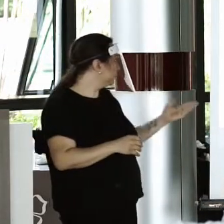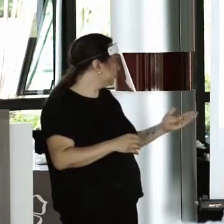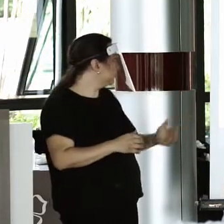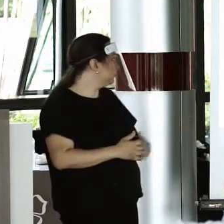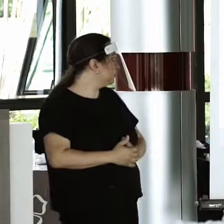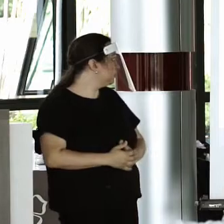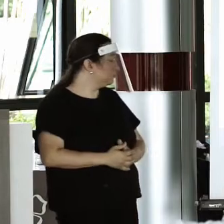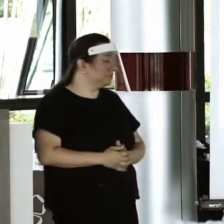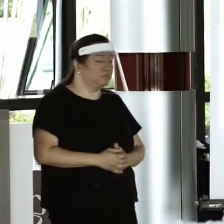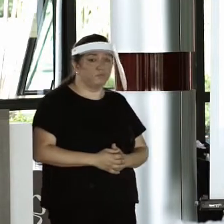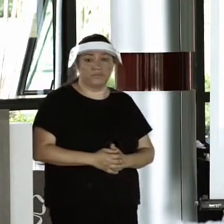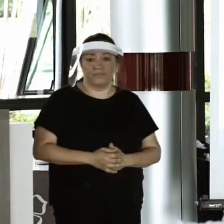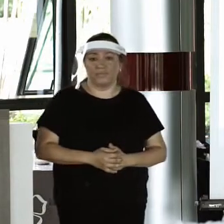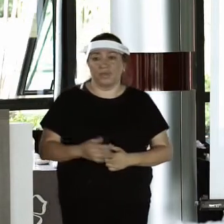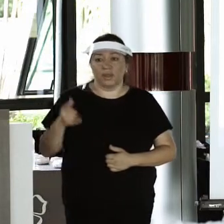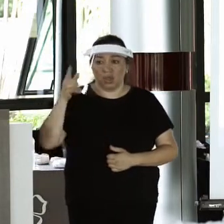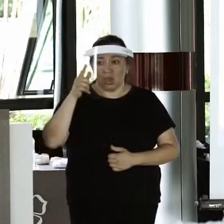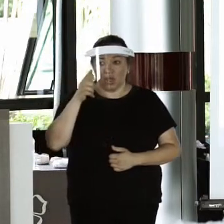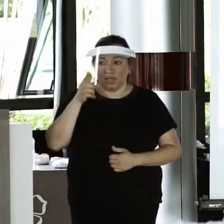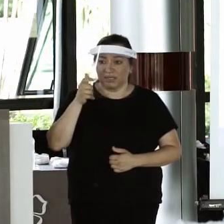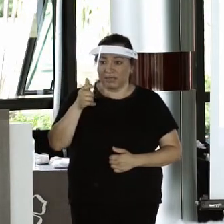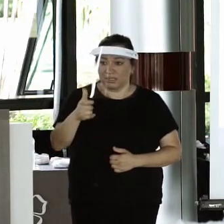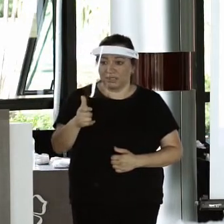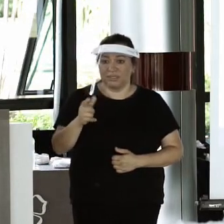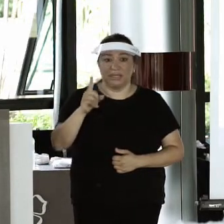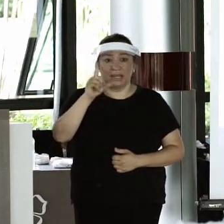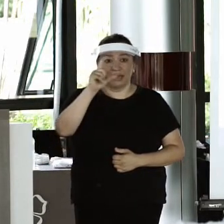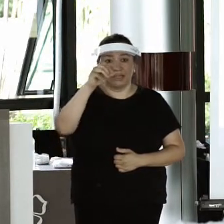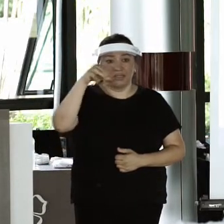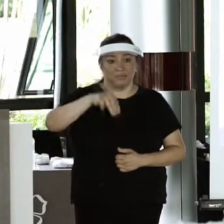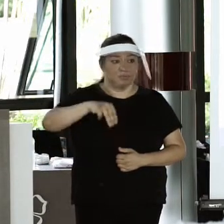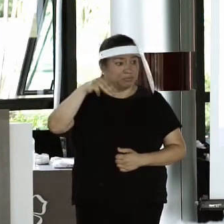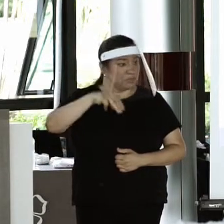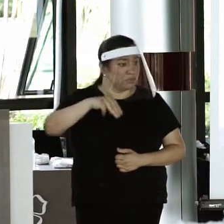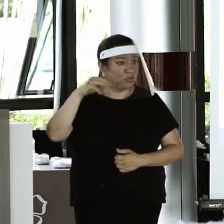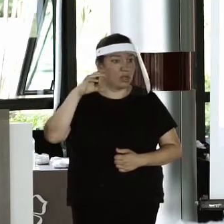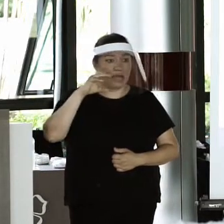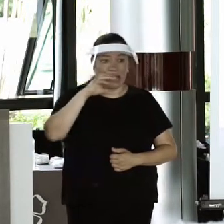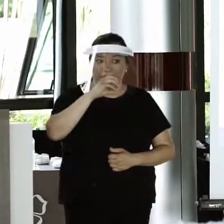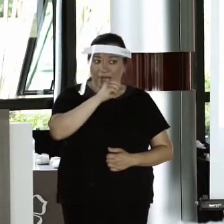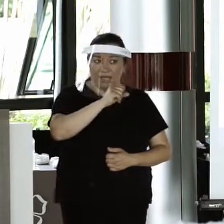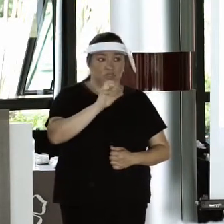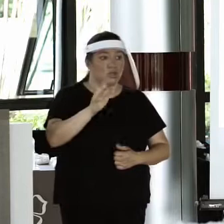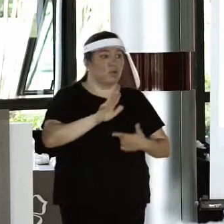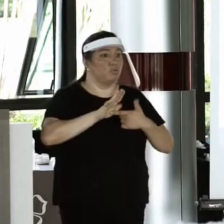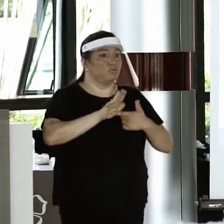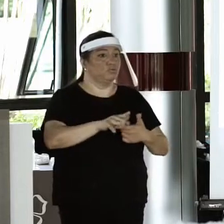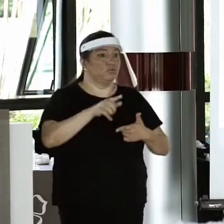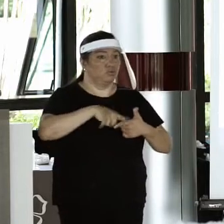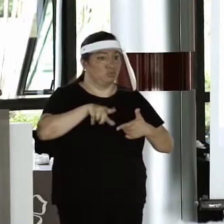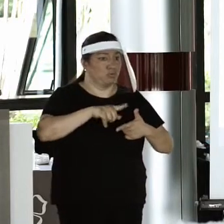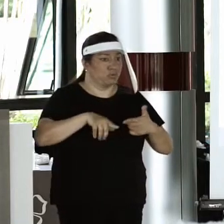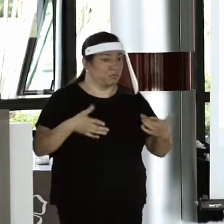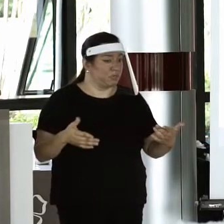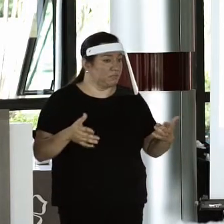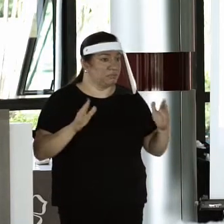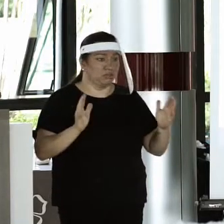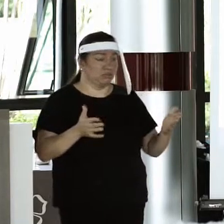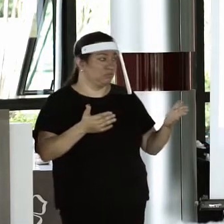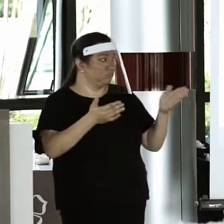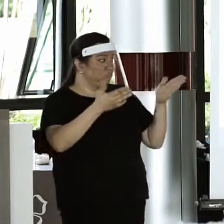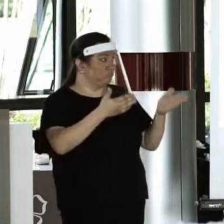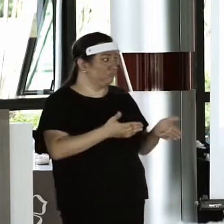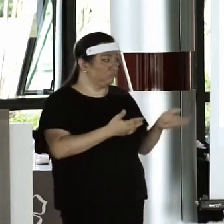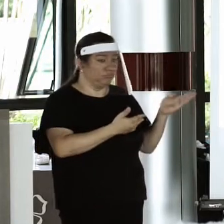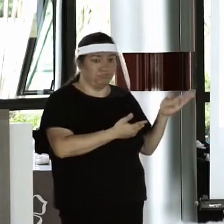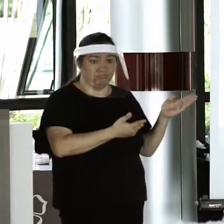watts. Olha só que interessante. 10 minutos de aquecimento, olha o problema aparecendo. Elas foram submetidas assim, tá,